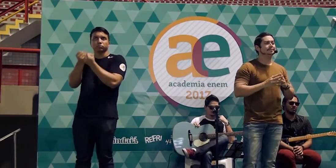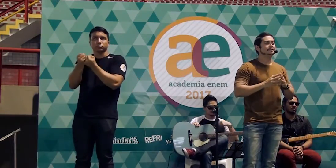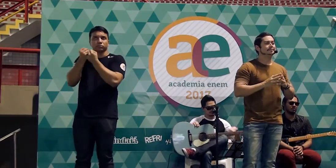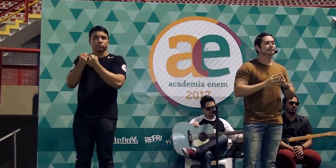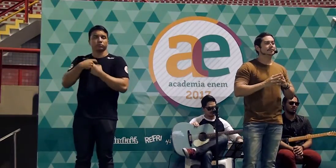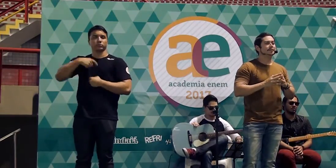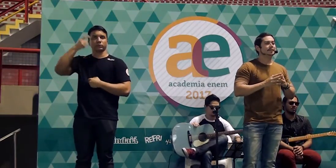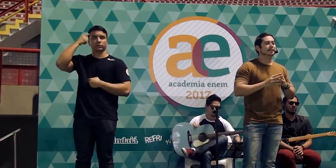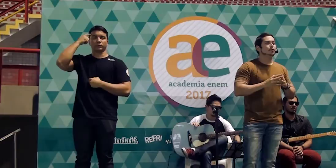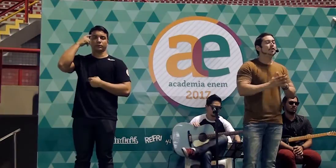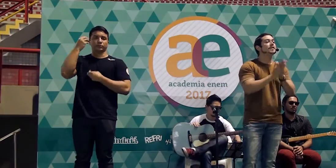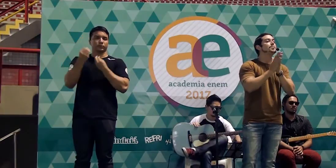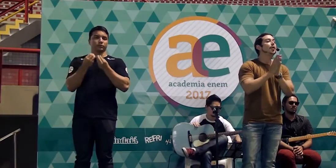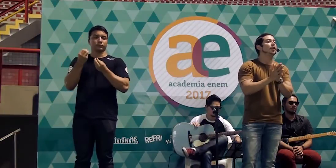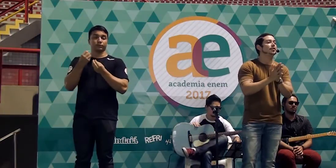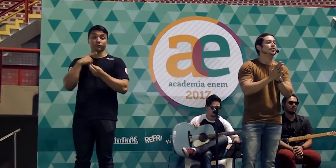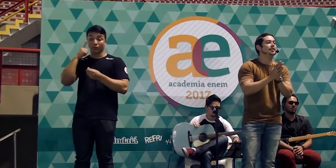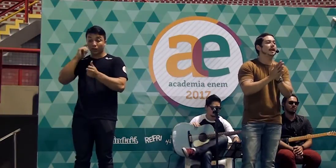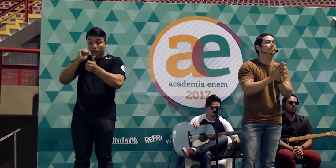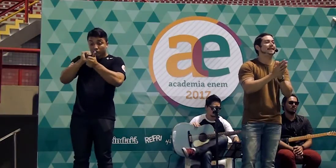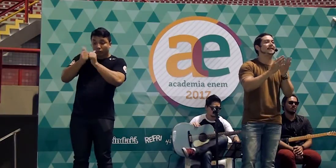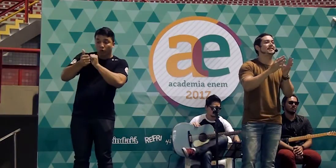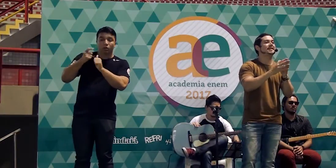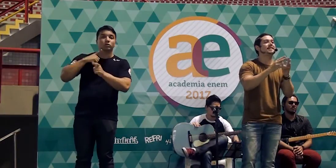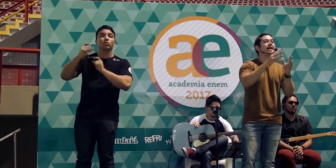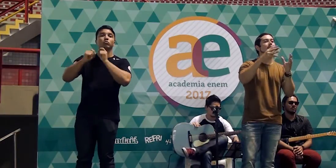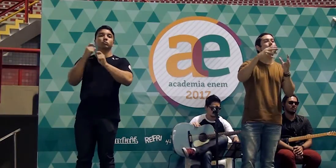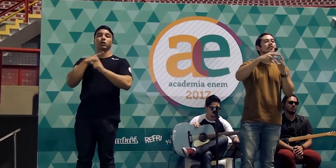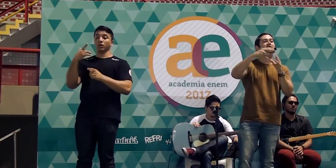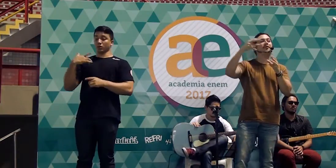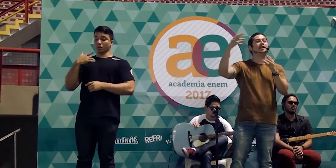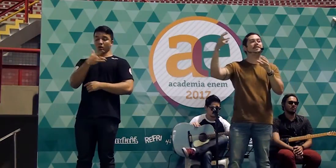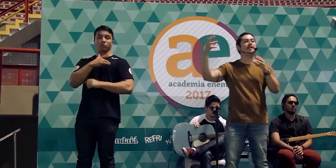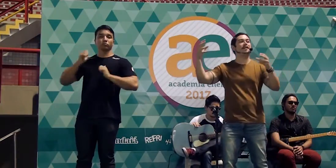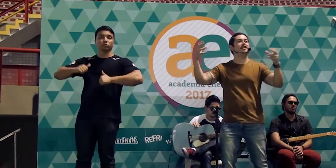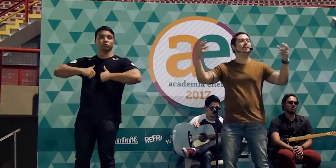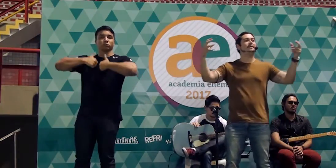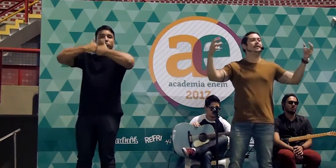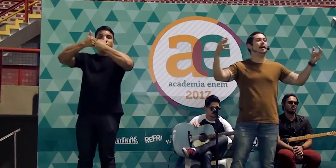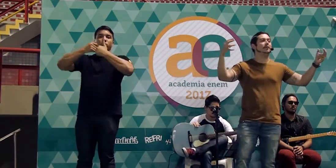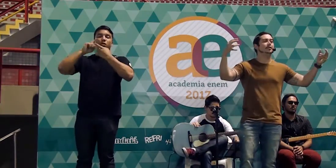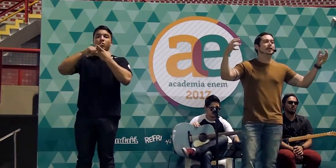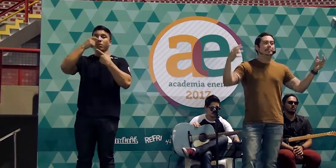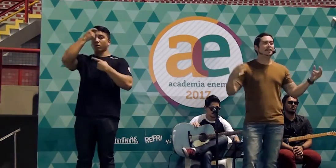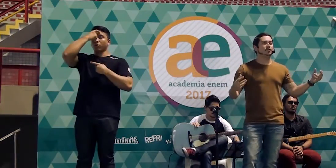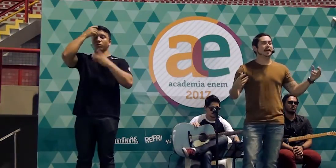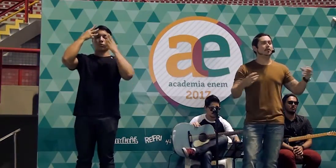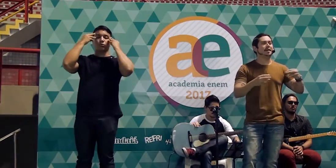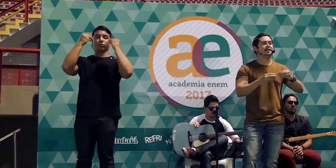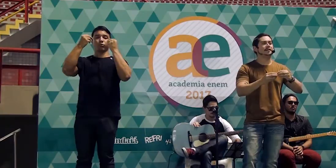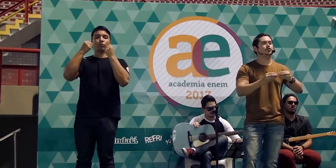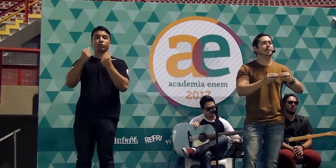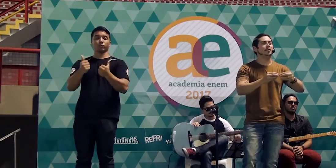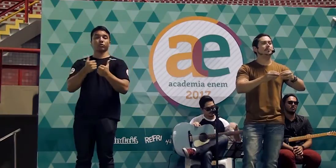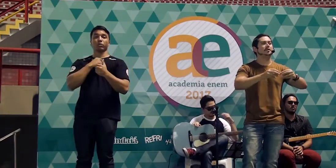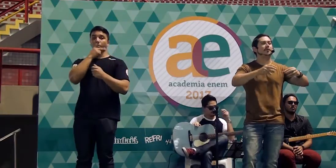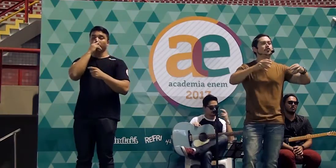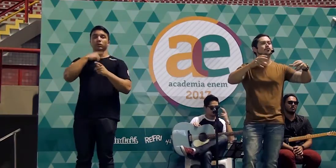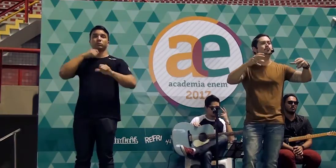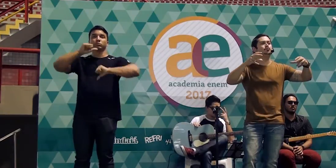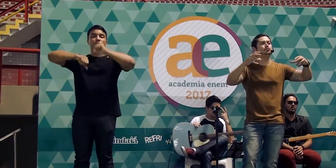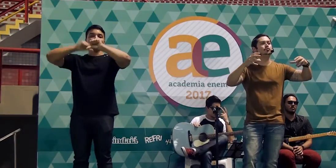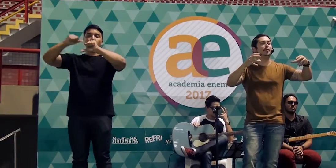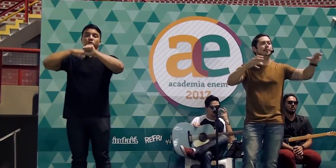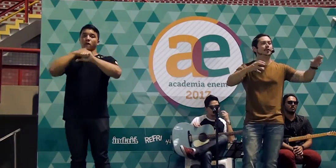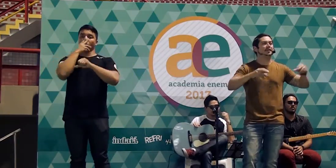consciência. O esporte é para trazer saúde física e mental, mas o cara começa a transformar como se